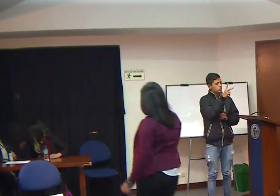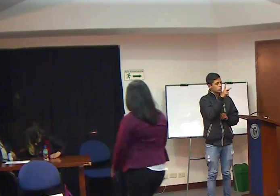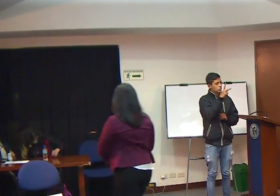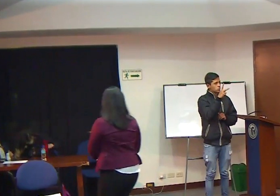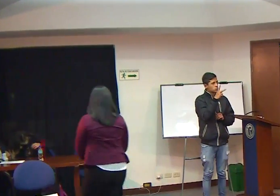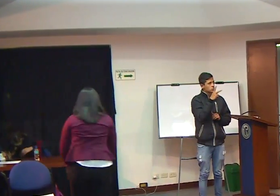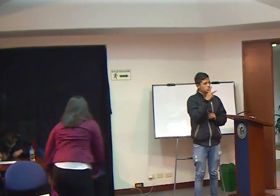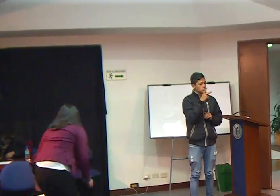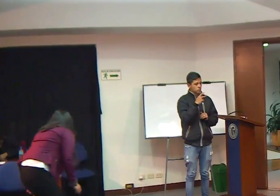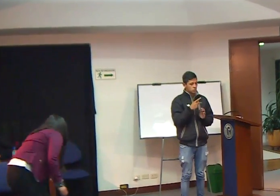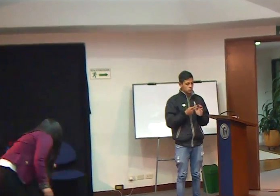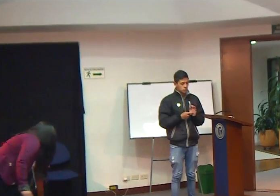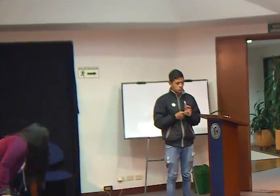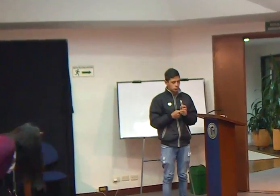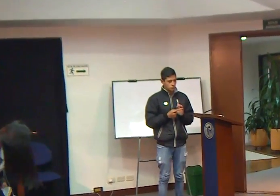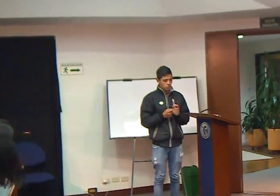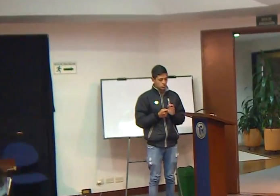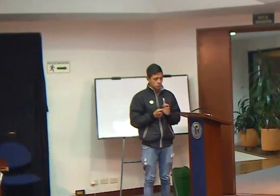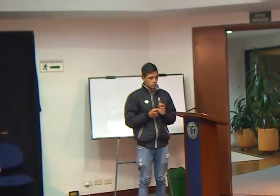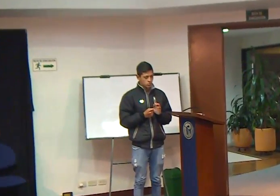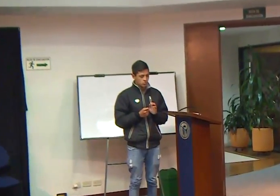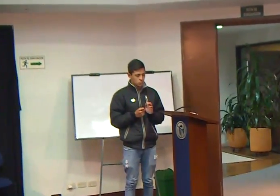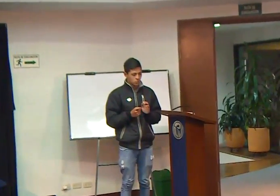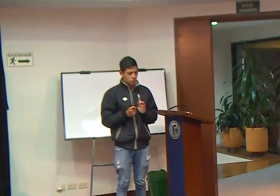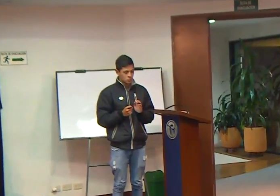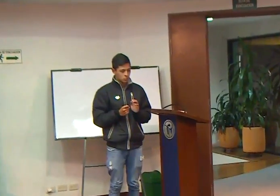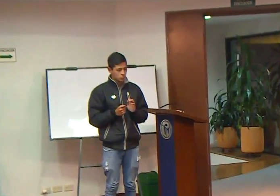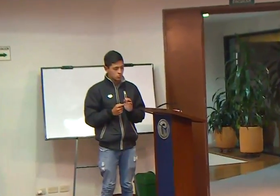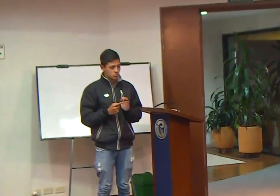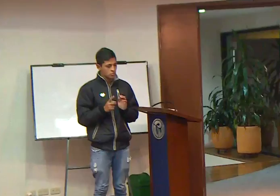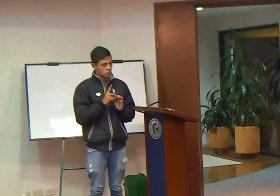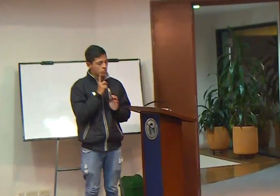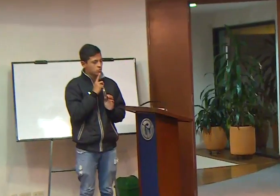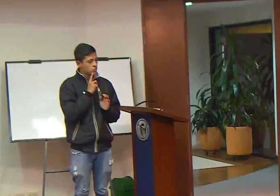Bueno, más o menos en el 2012.